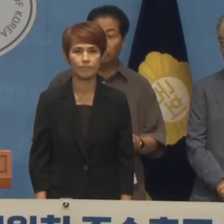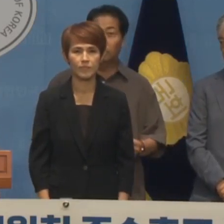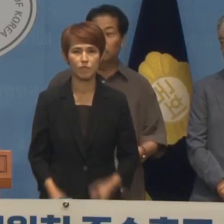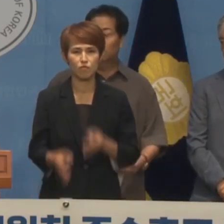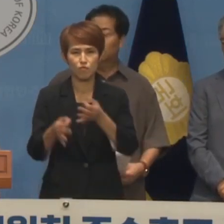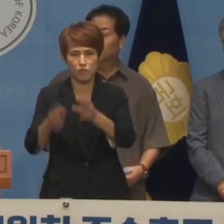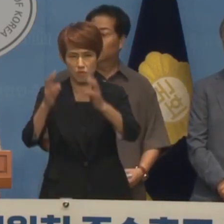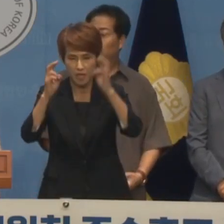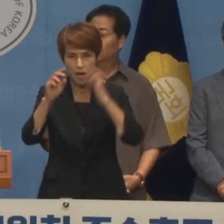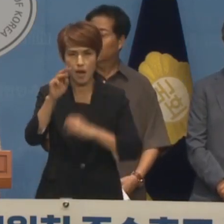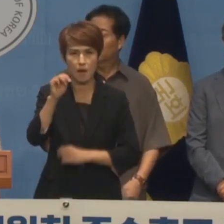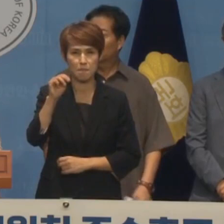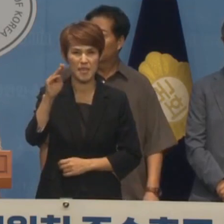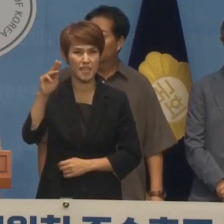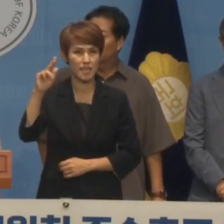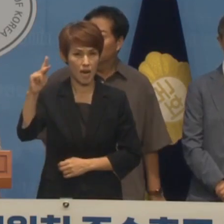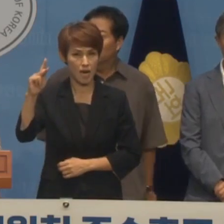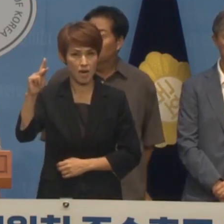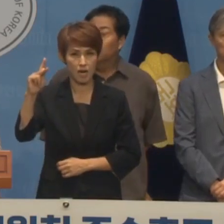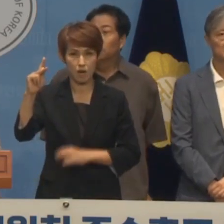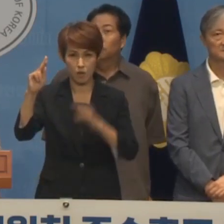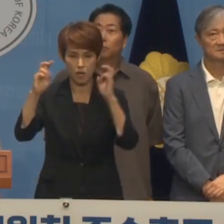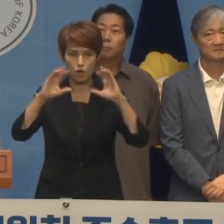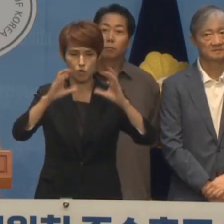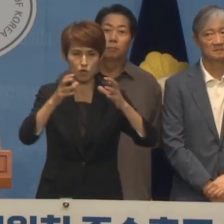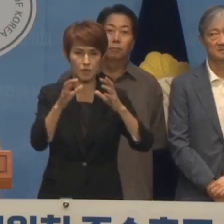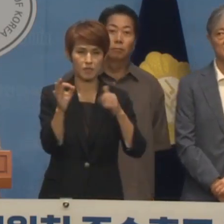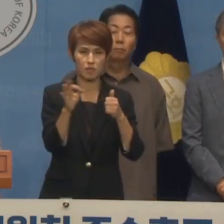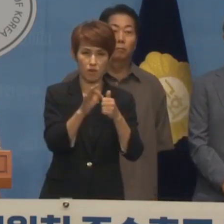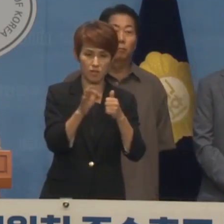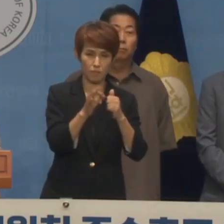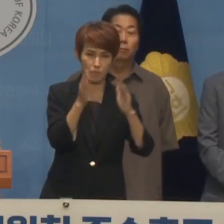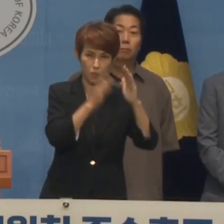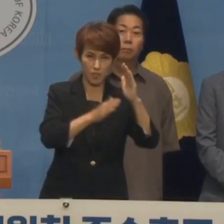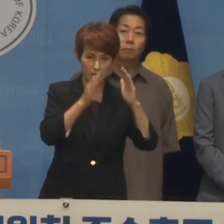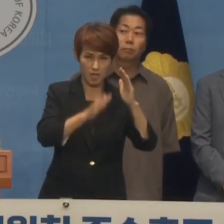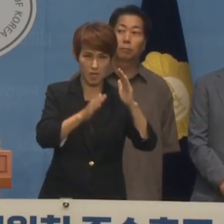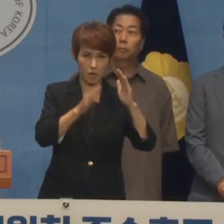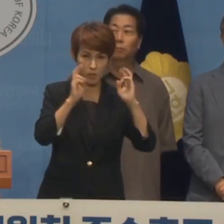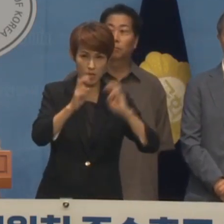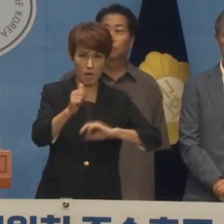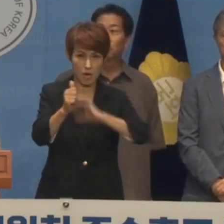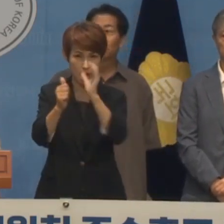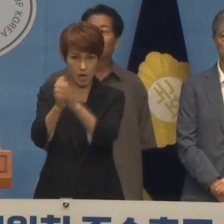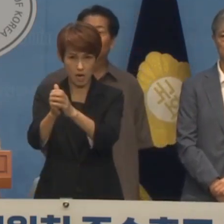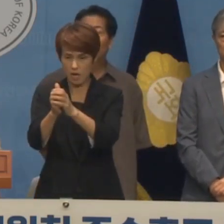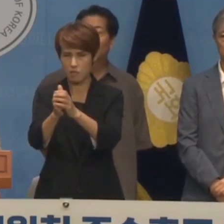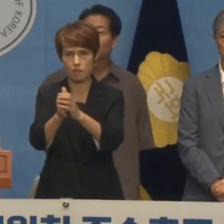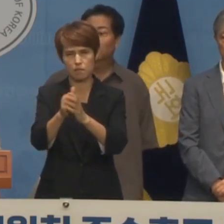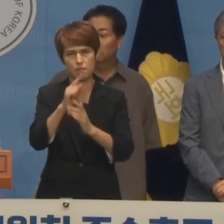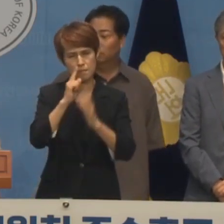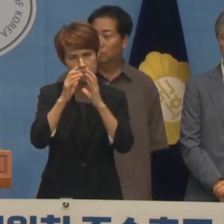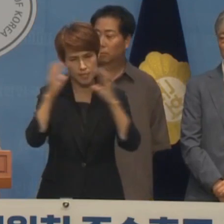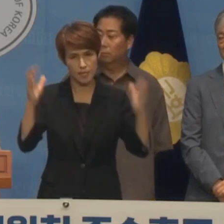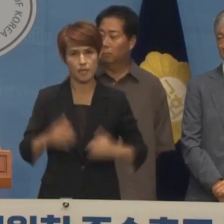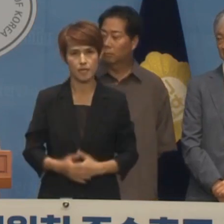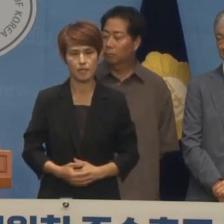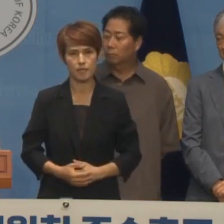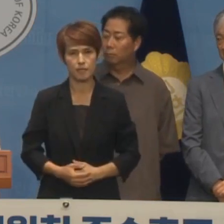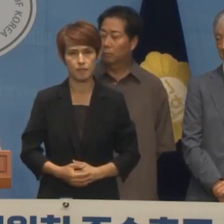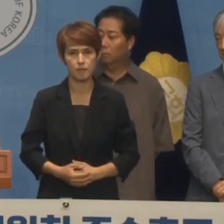투기자본 MBK 파트너스 국민연금 위탁운용사 선정 규탄. 국민연금은 수탁자 책임